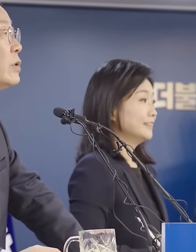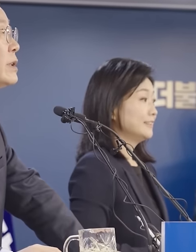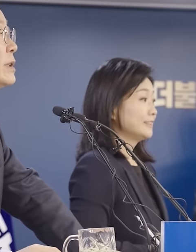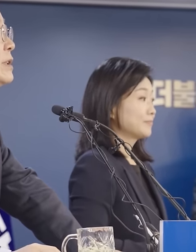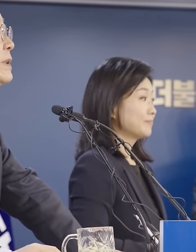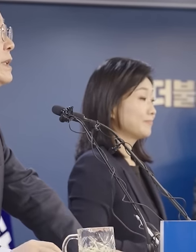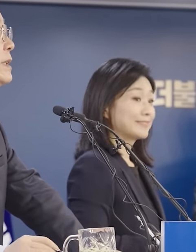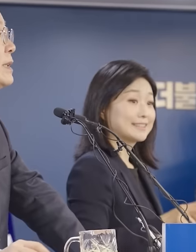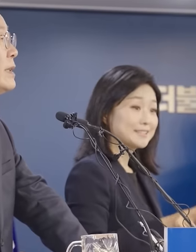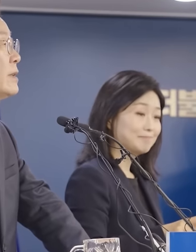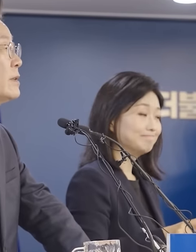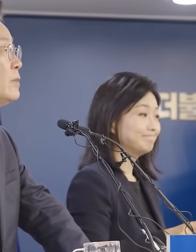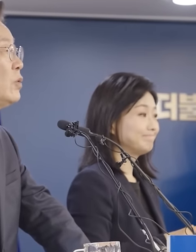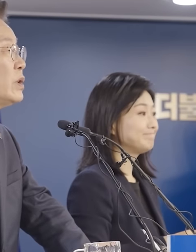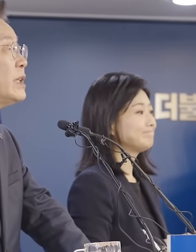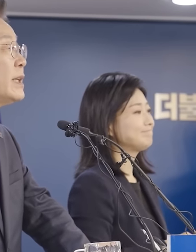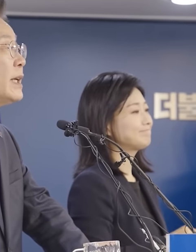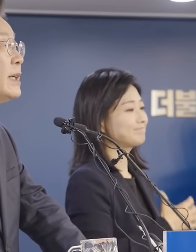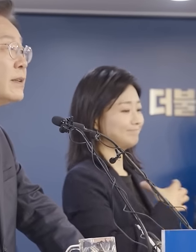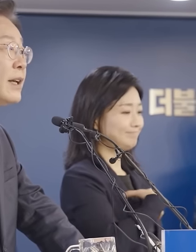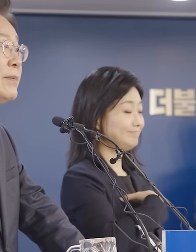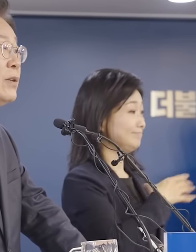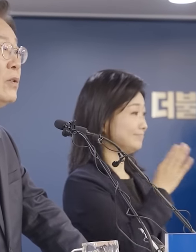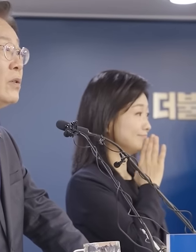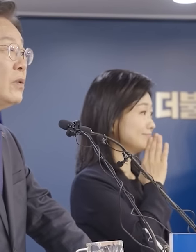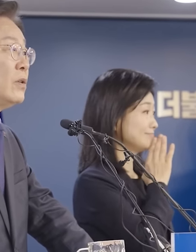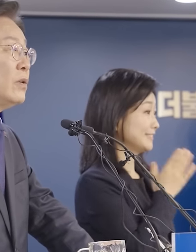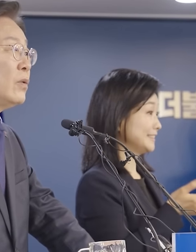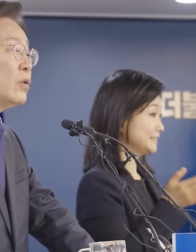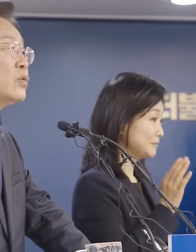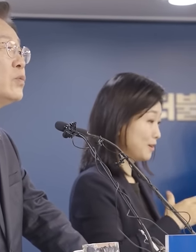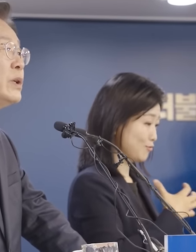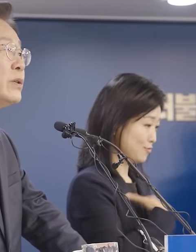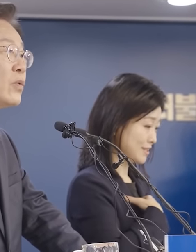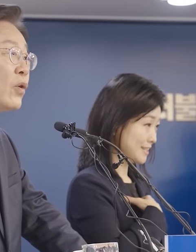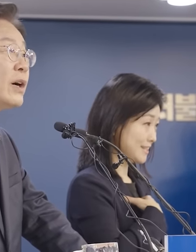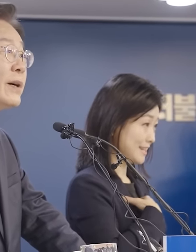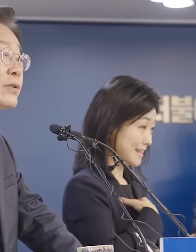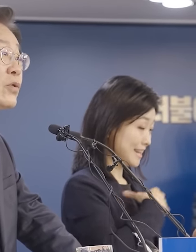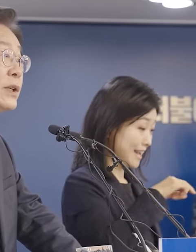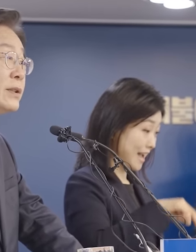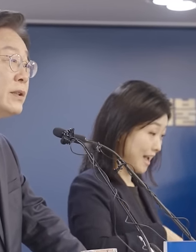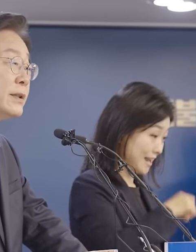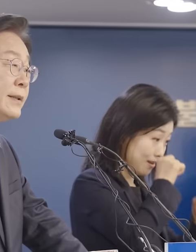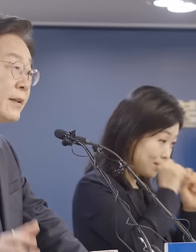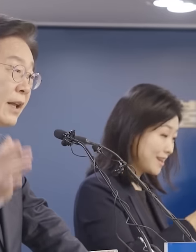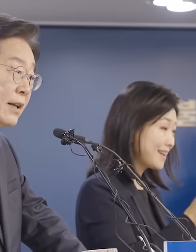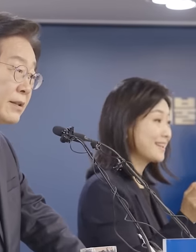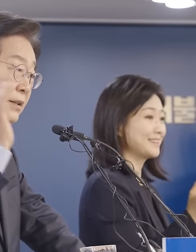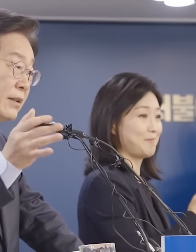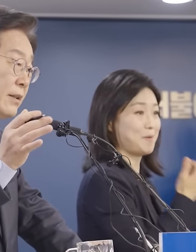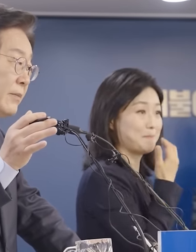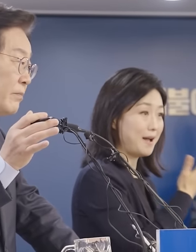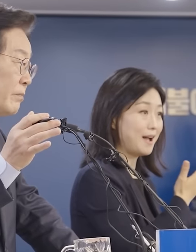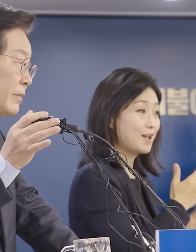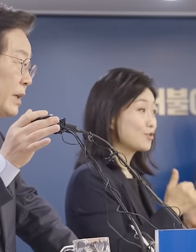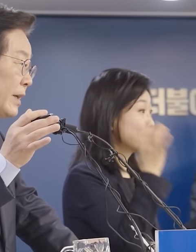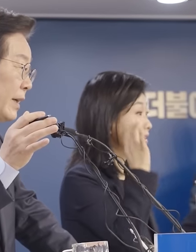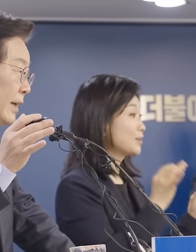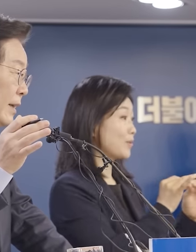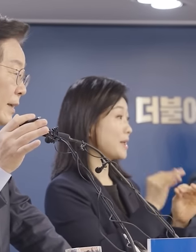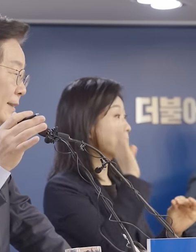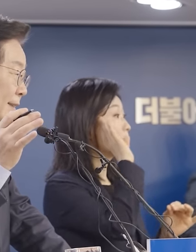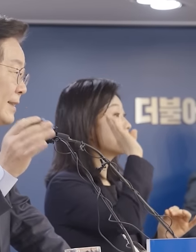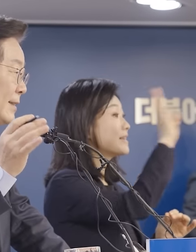그래서 우리도 지금이 정말로 위기인데 이럴 때야말로 온 국민이 공감하는 속에서 대대적인